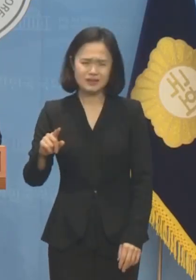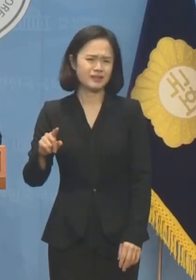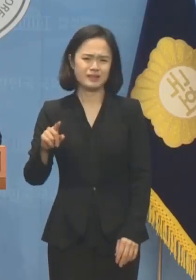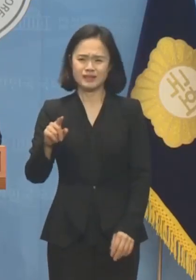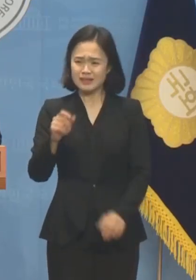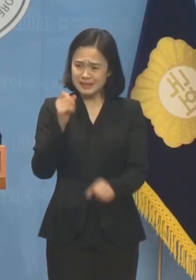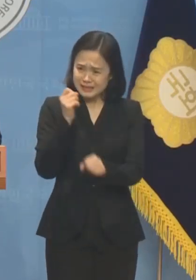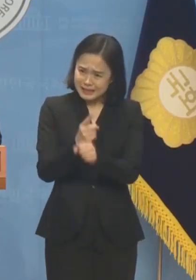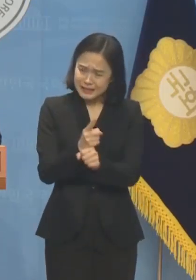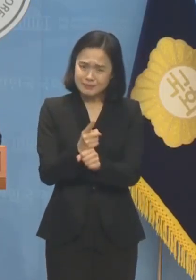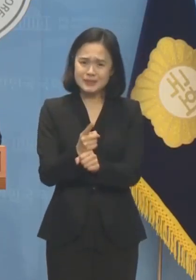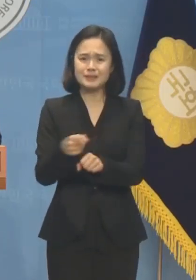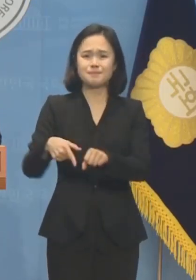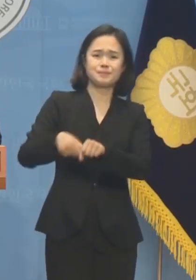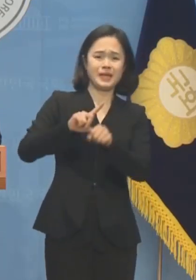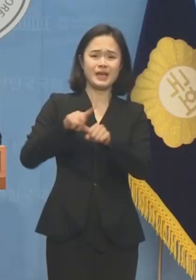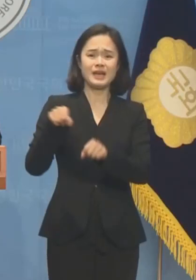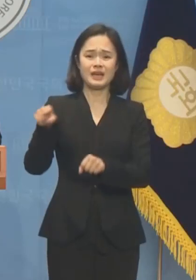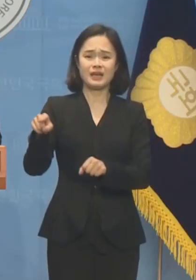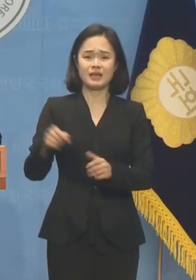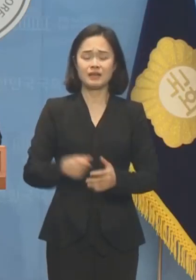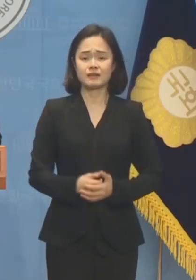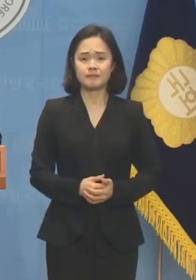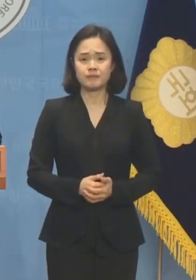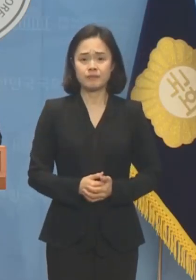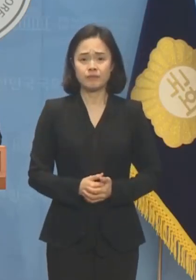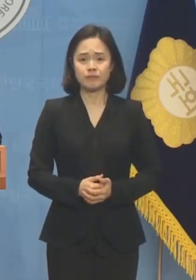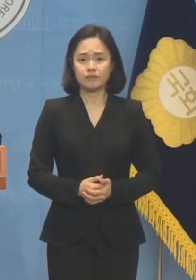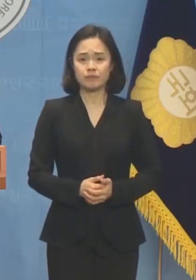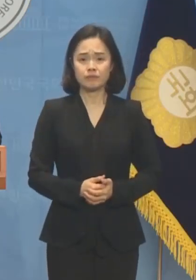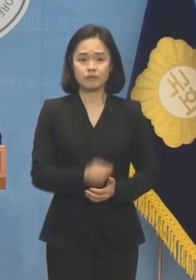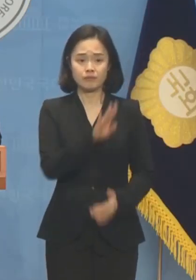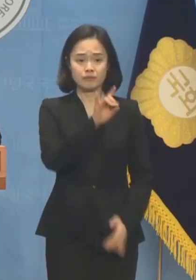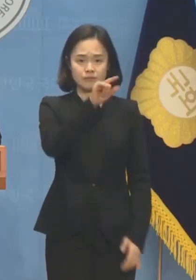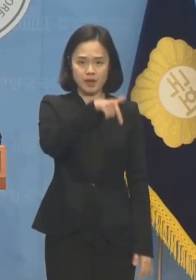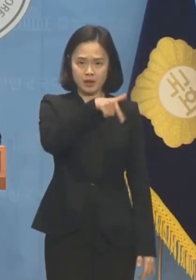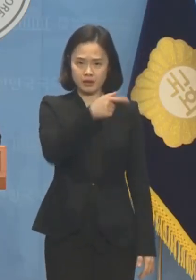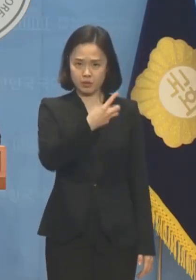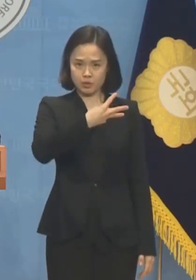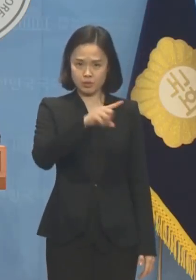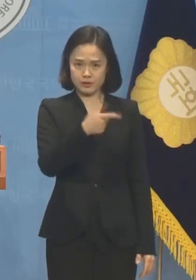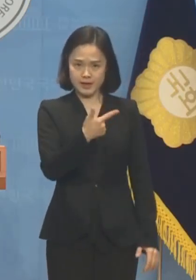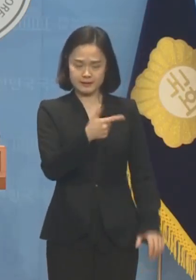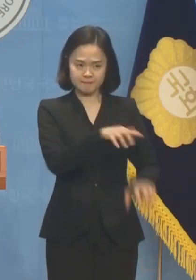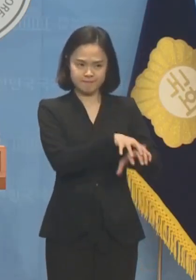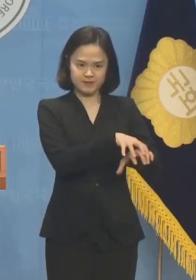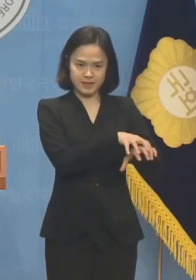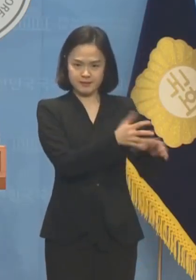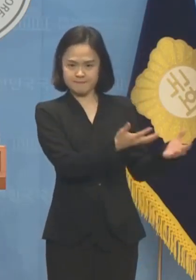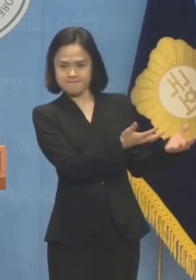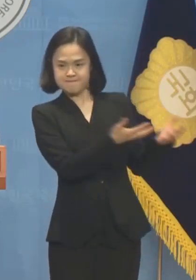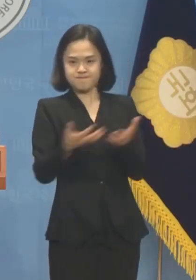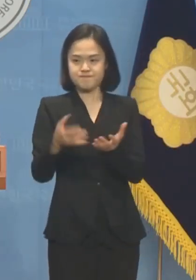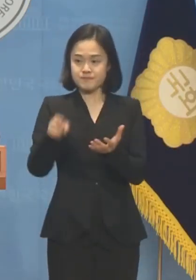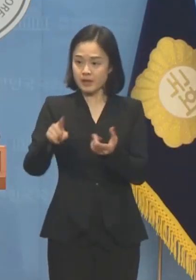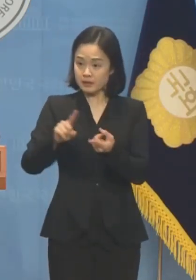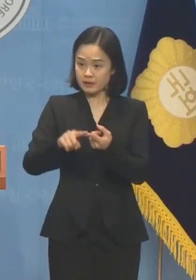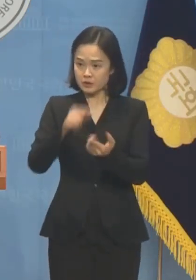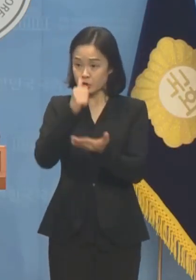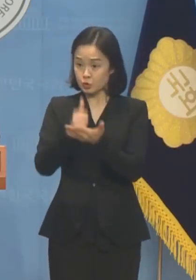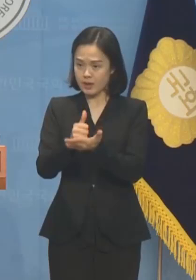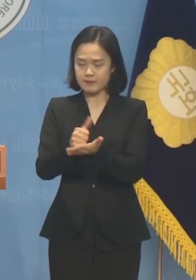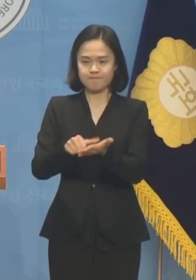백골단을 민의의 전당인 국회에 끌어들인 사실은 결코 지워지지 않을 것입니다. 자유당 시절 정치